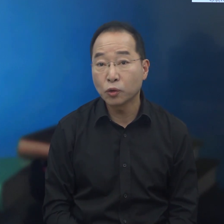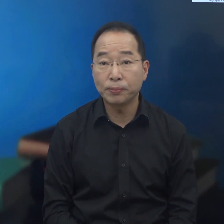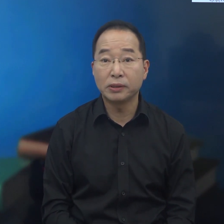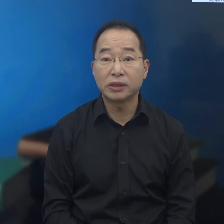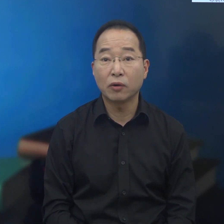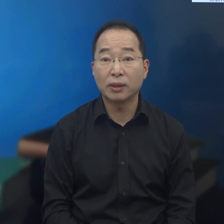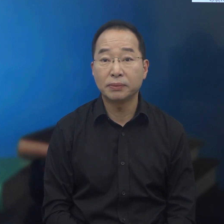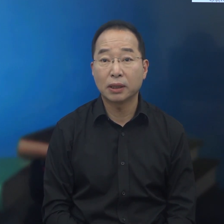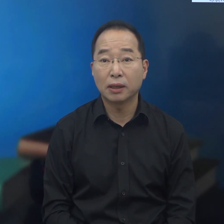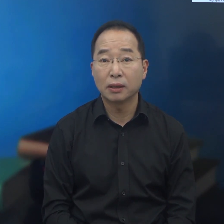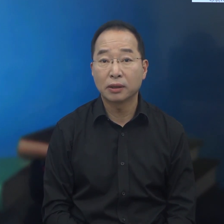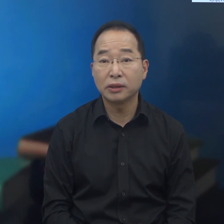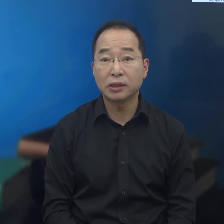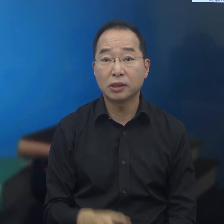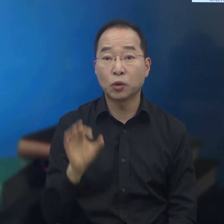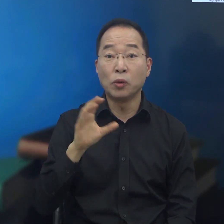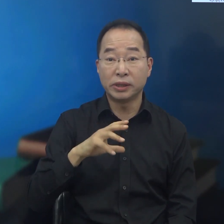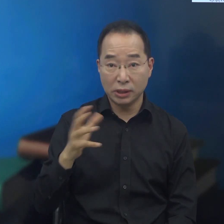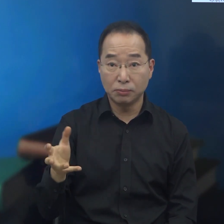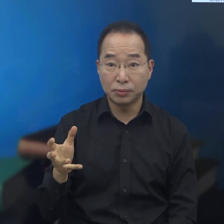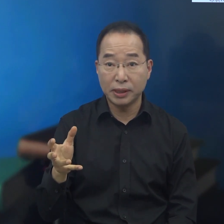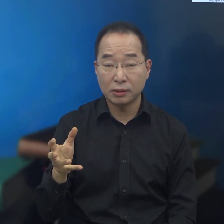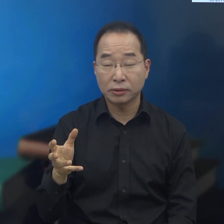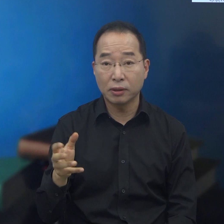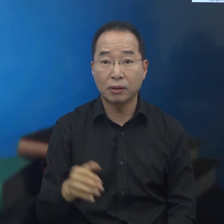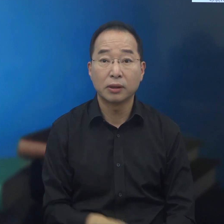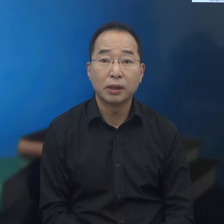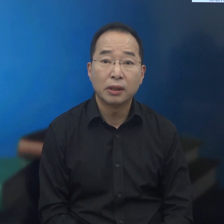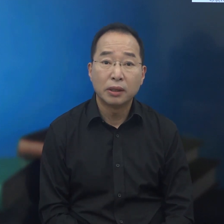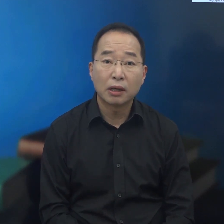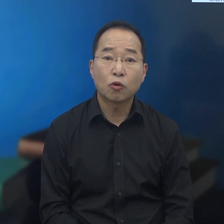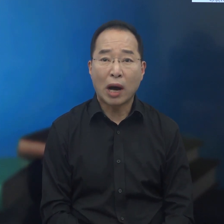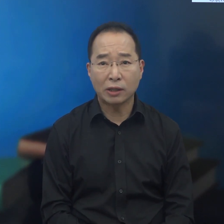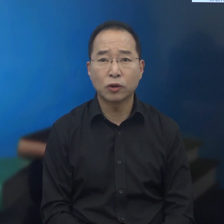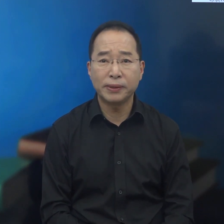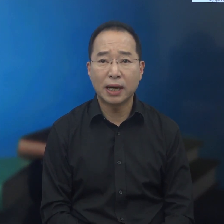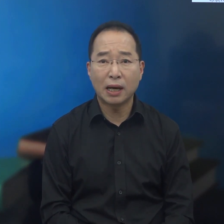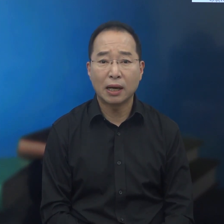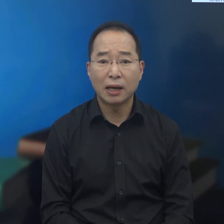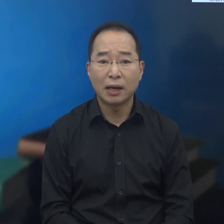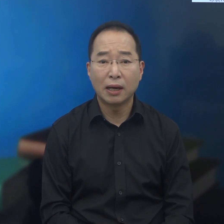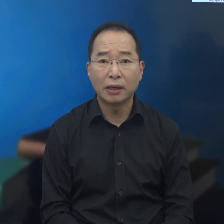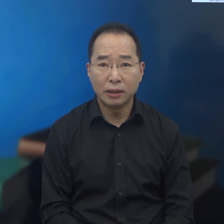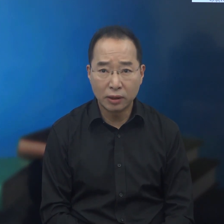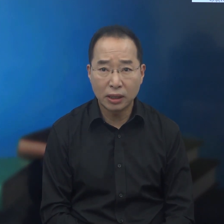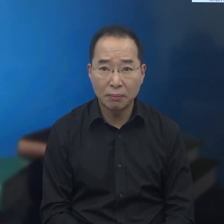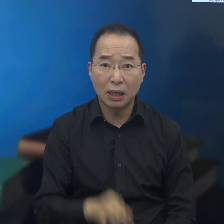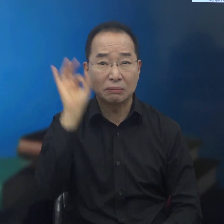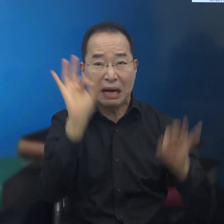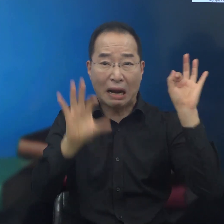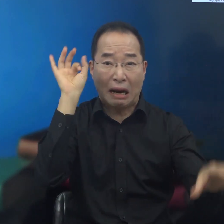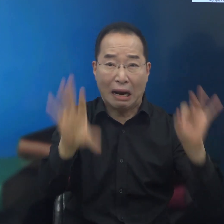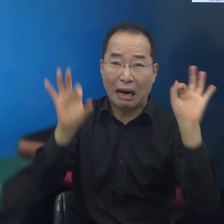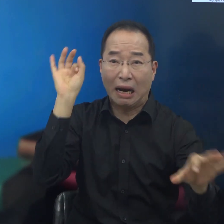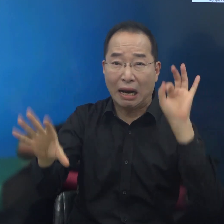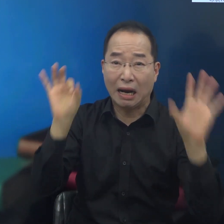쇼핑을 사용합니다. 근데 이제 돈을 쓰는 부분에 있어서 약간 과소비야. 이렇게 되면